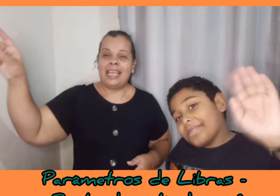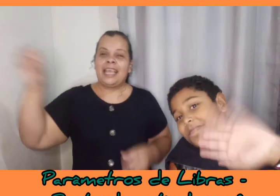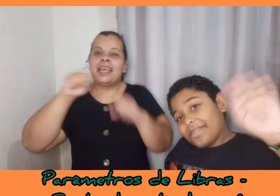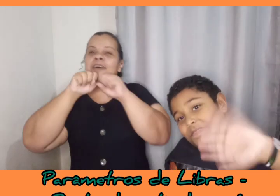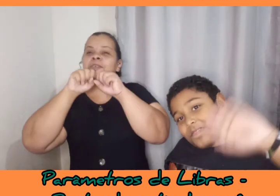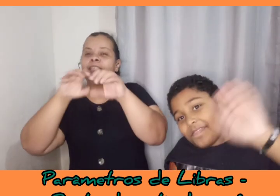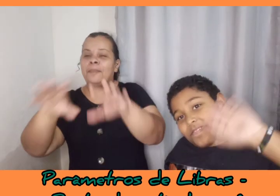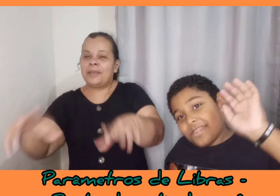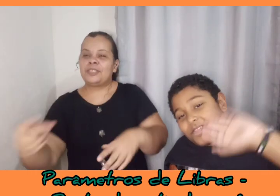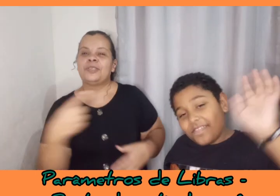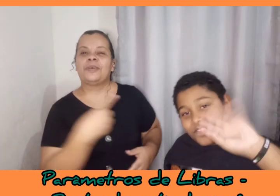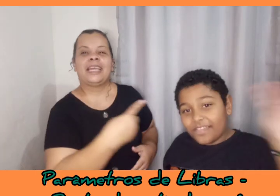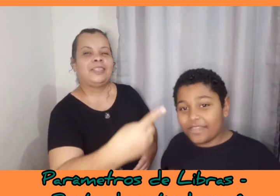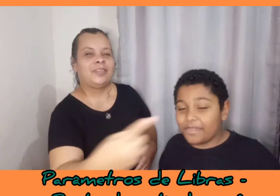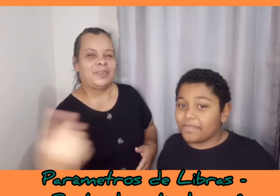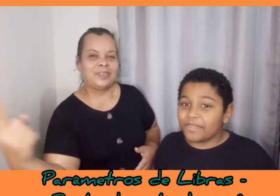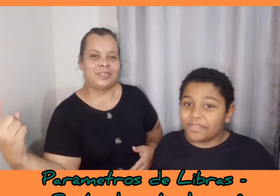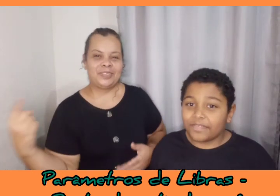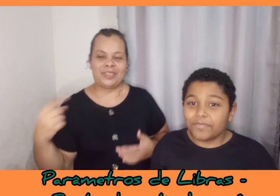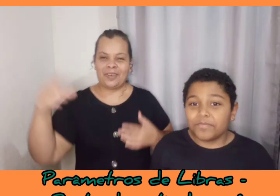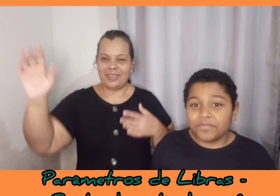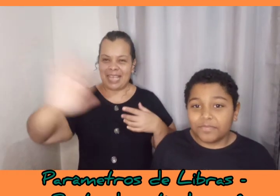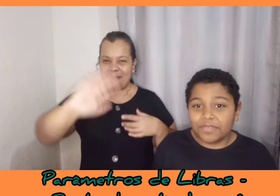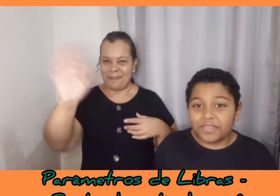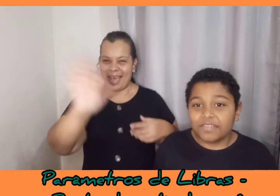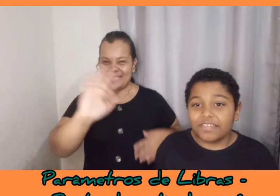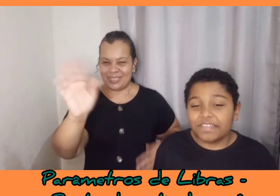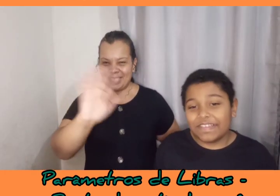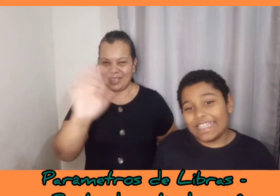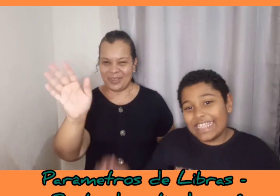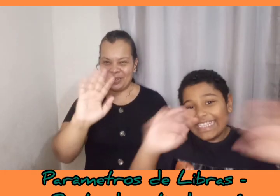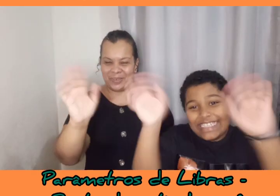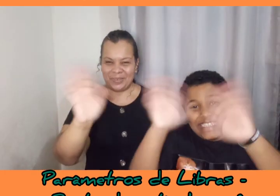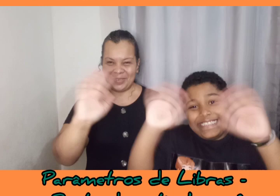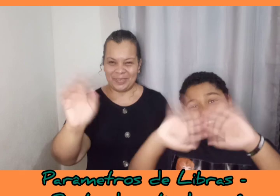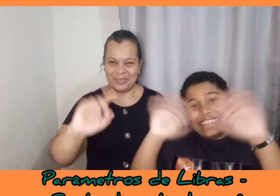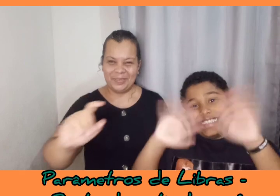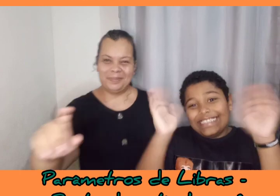Deus abençoe a todos nós. A paz do Senhor!